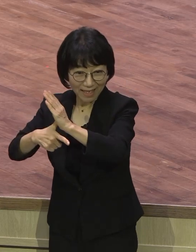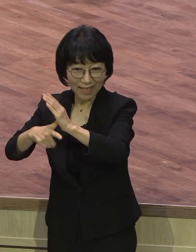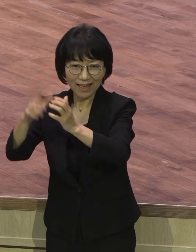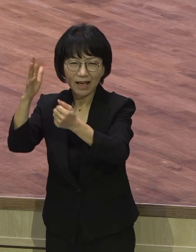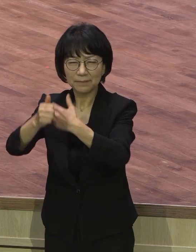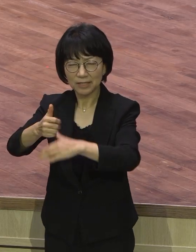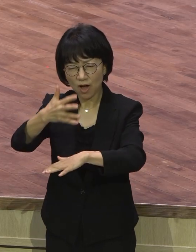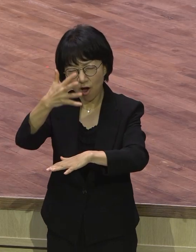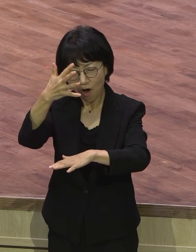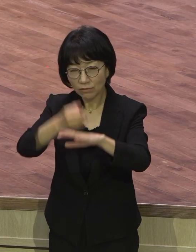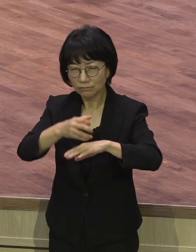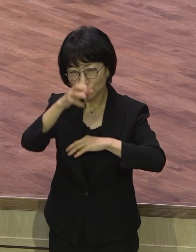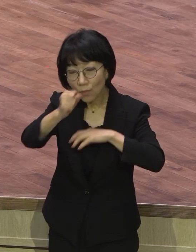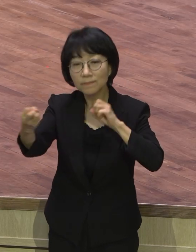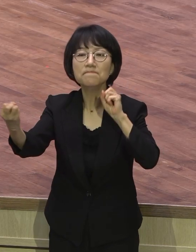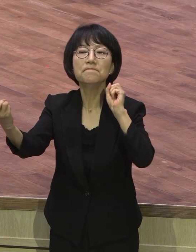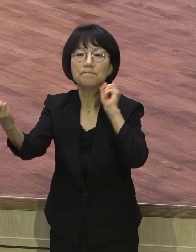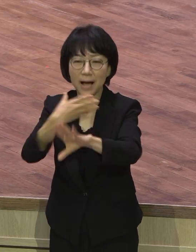이루시더라고